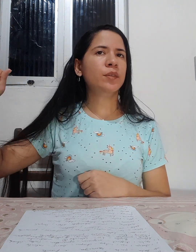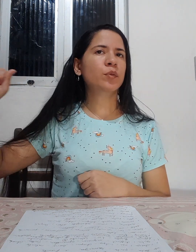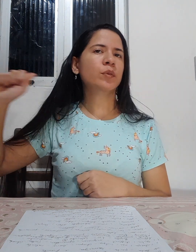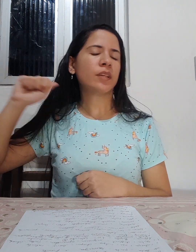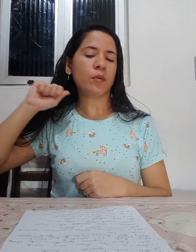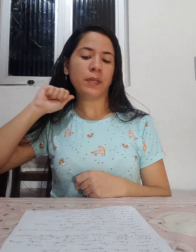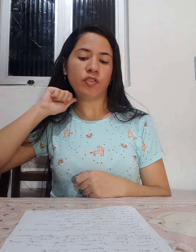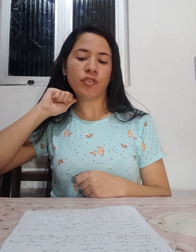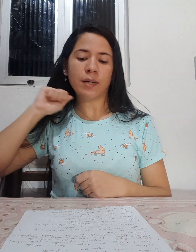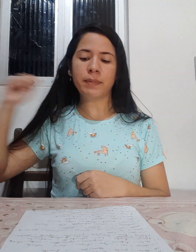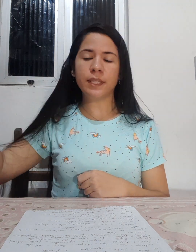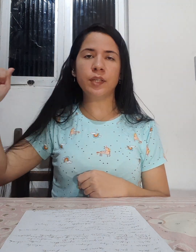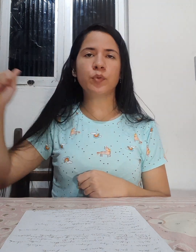Abril, que é o mês de abril.